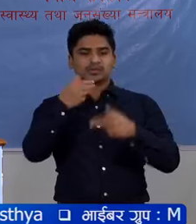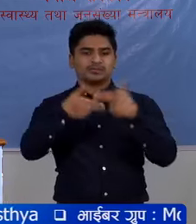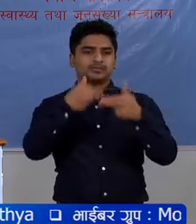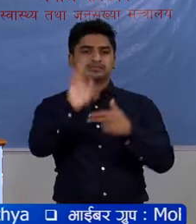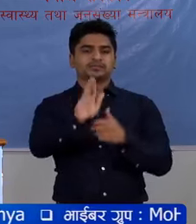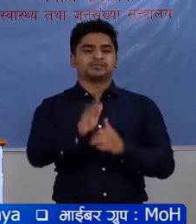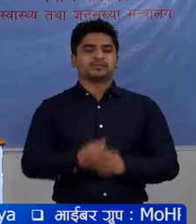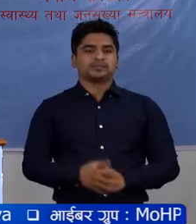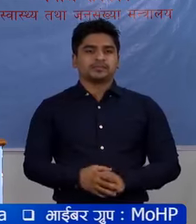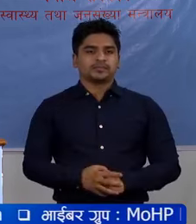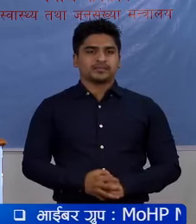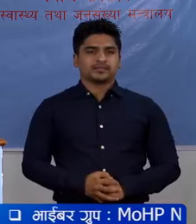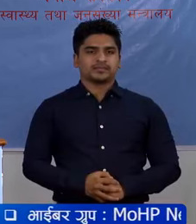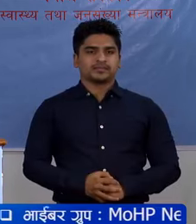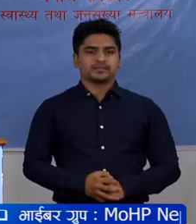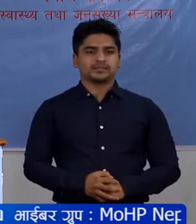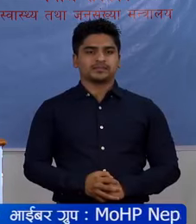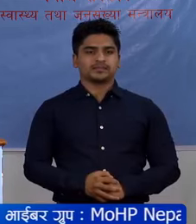छा